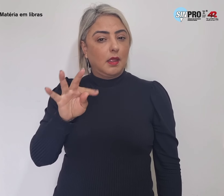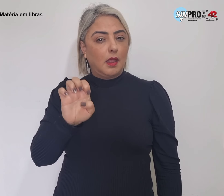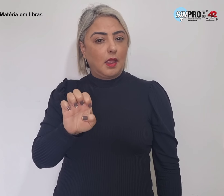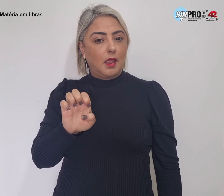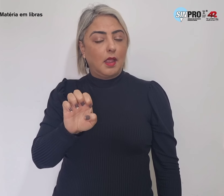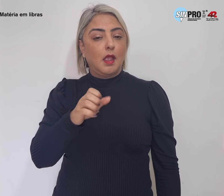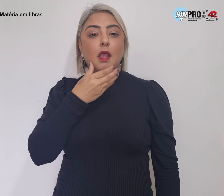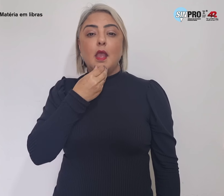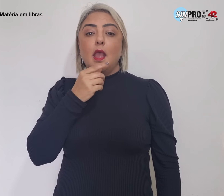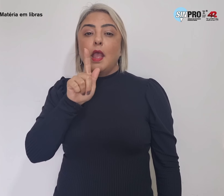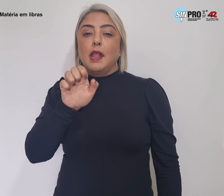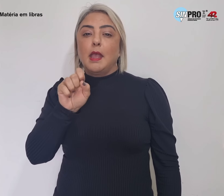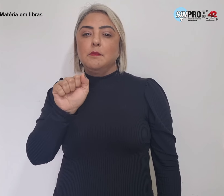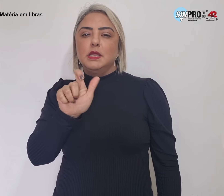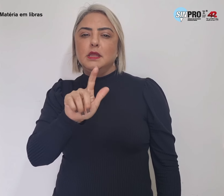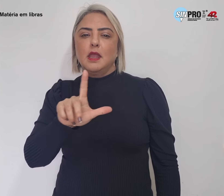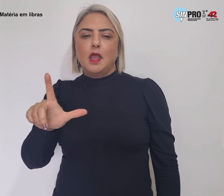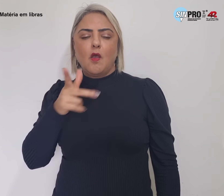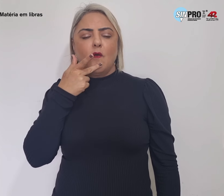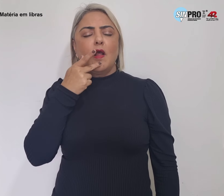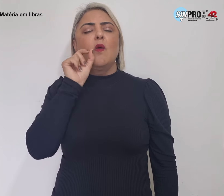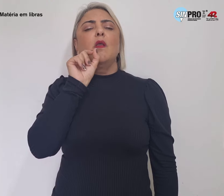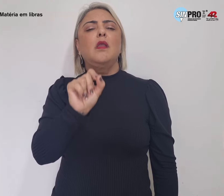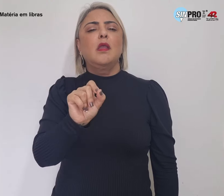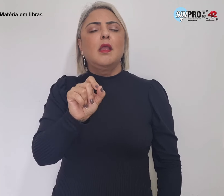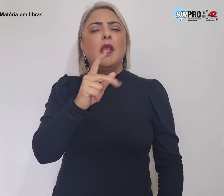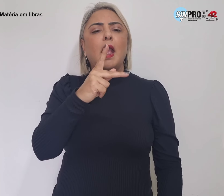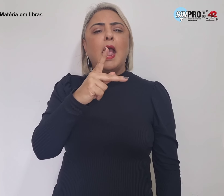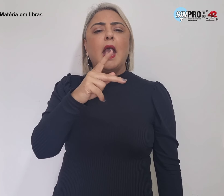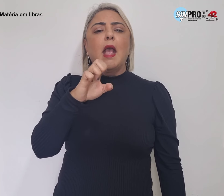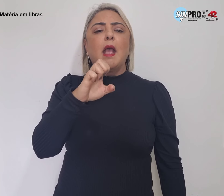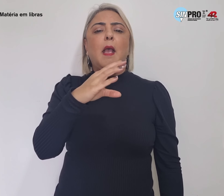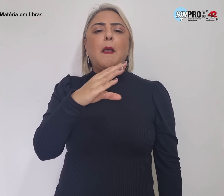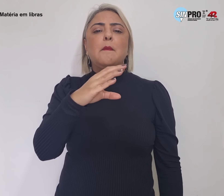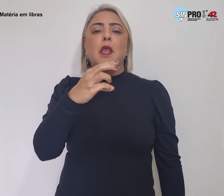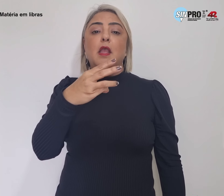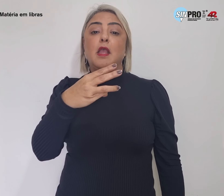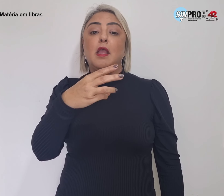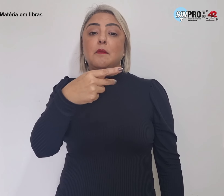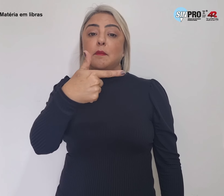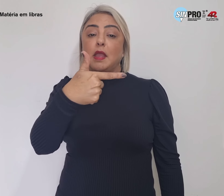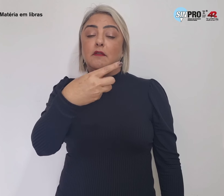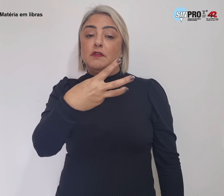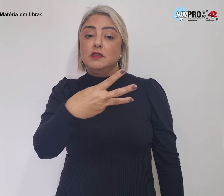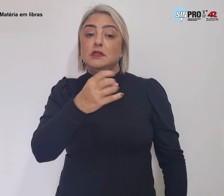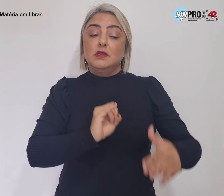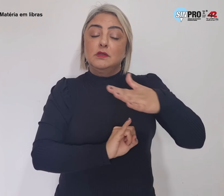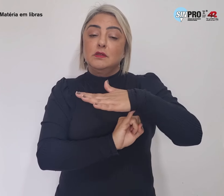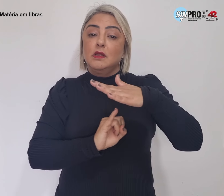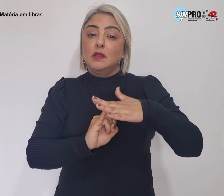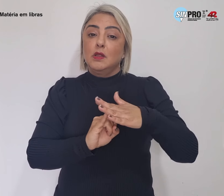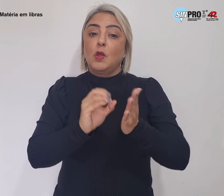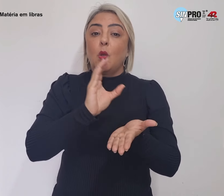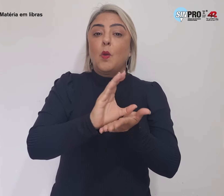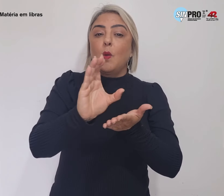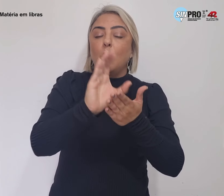Magno, disse que a PEC 23 institucionaliza o orçamento secreto, que